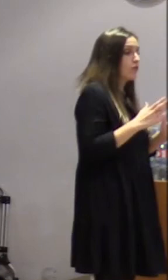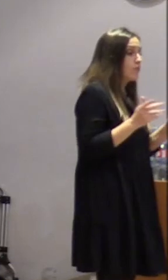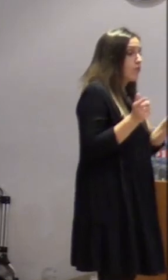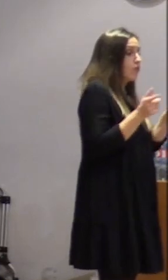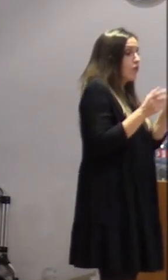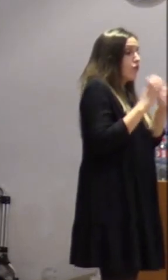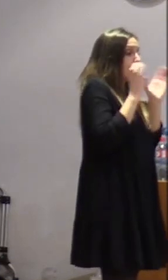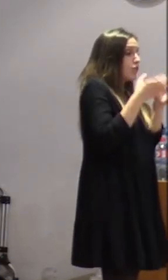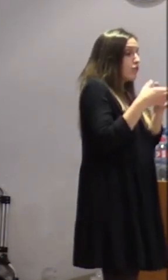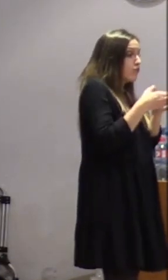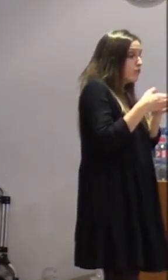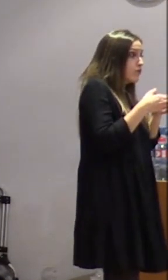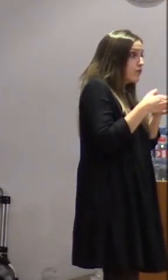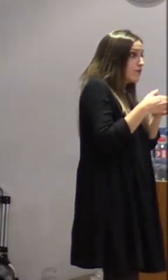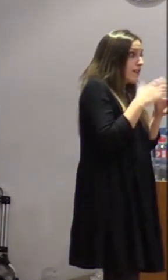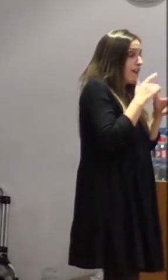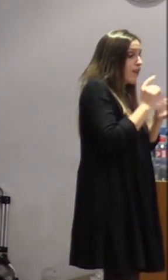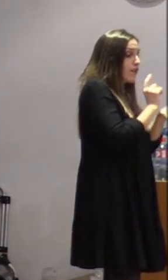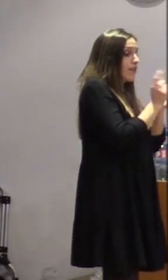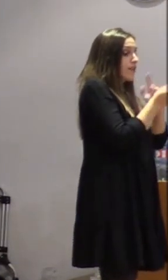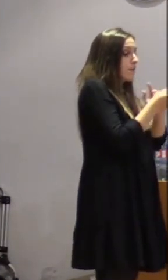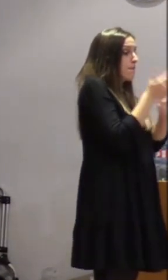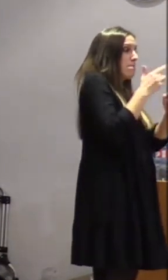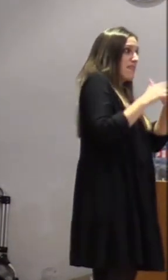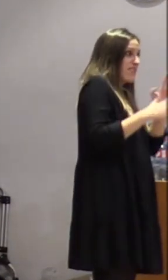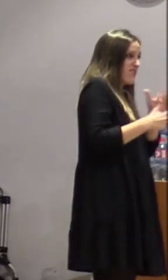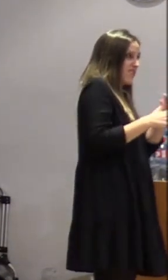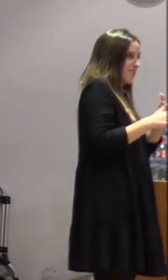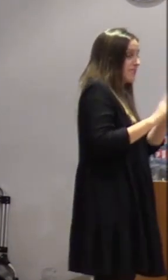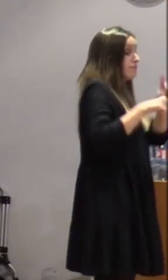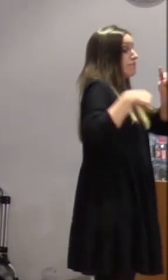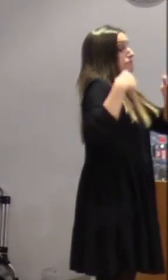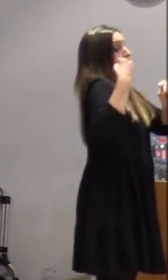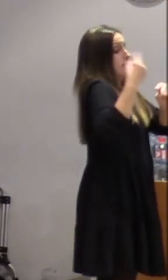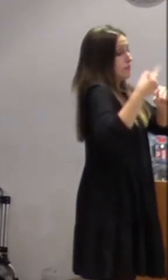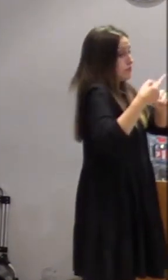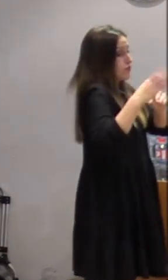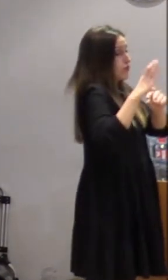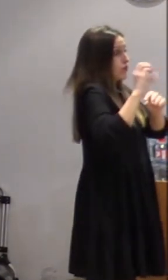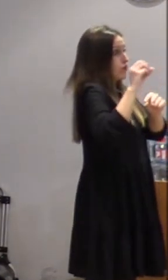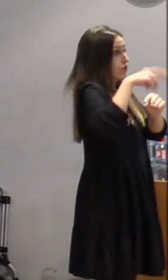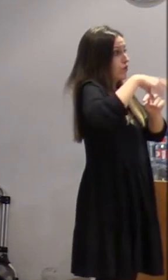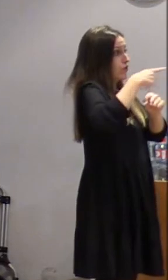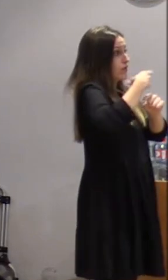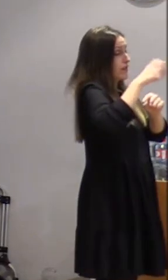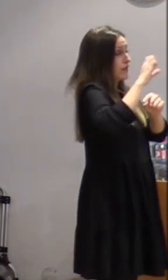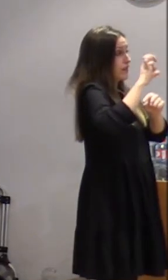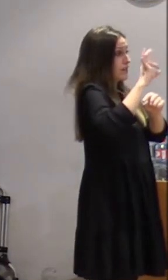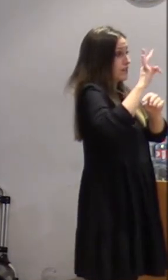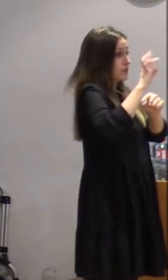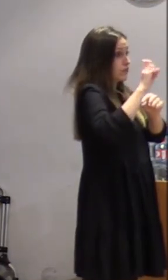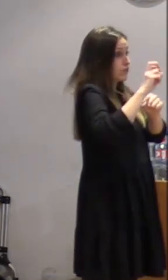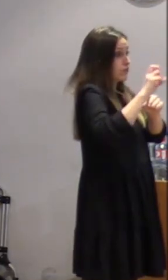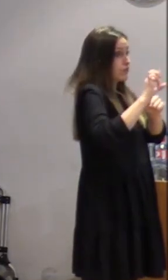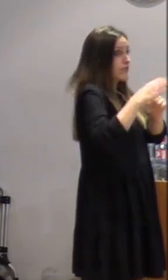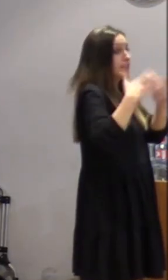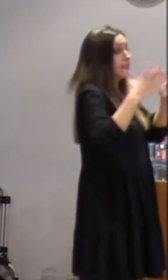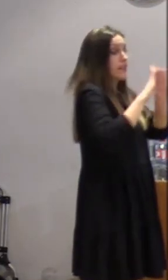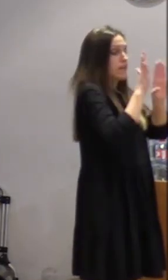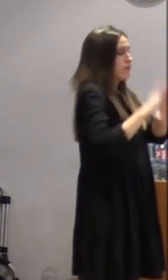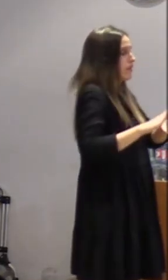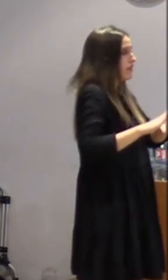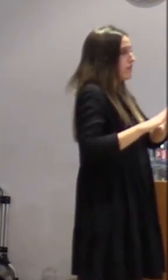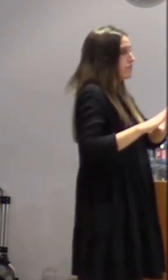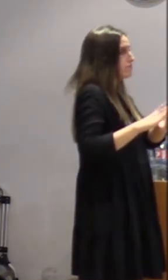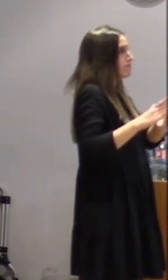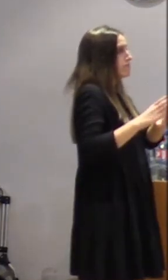humilis, pasan a ser mediocris, pasan a ser congestus, y finalmente,